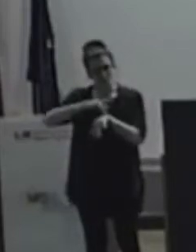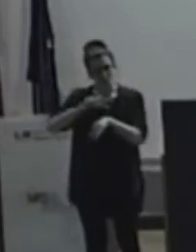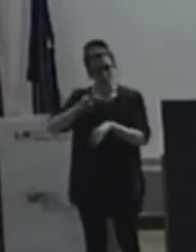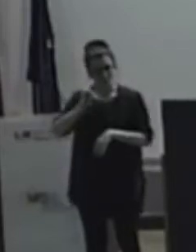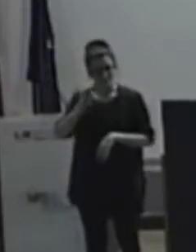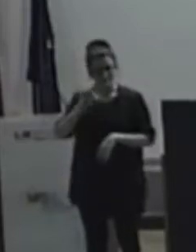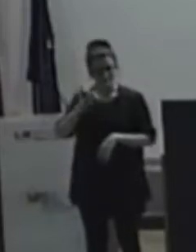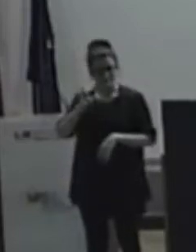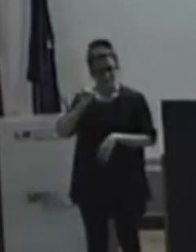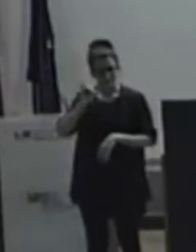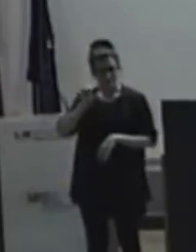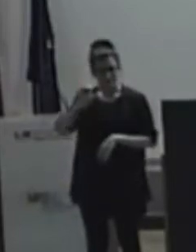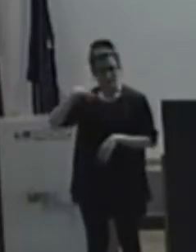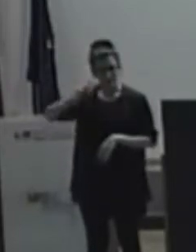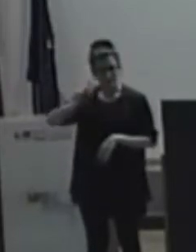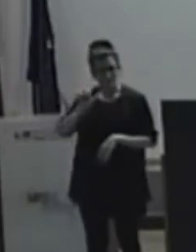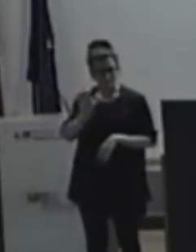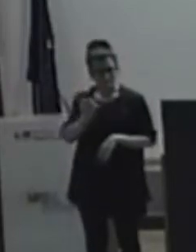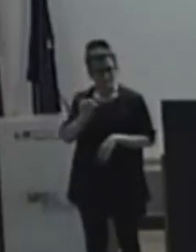Iñaki Lorente.